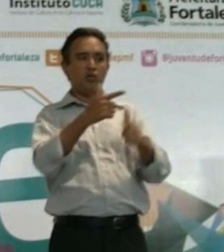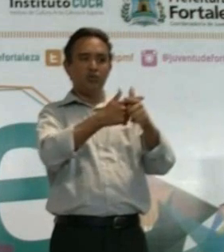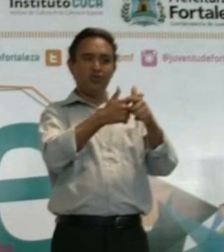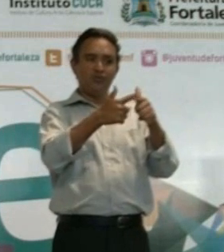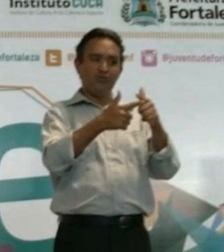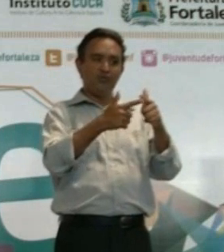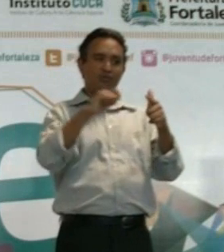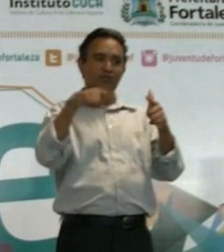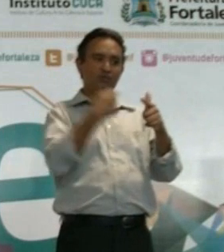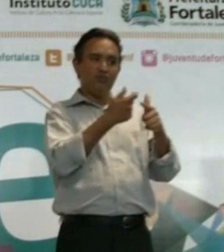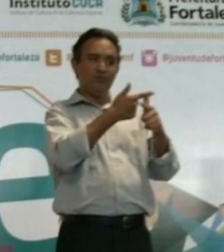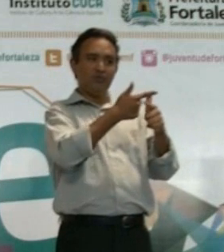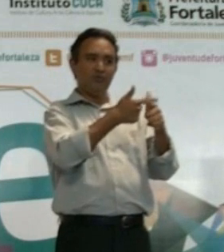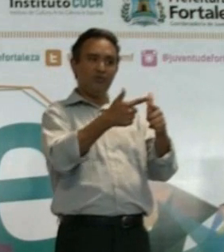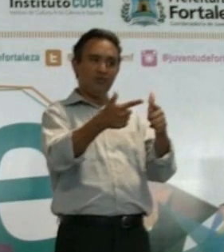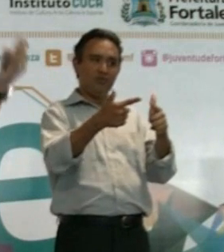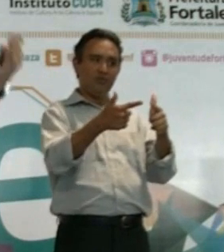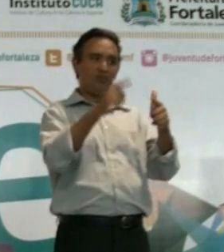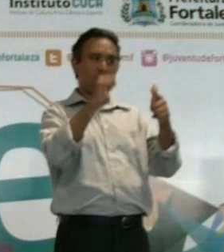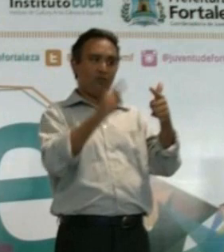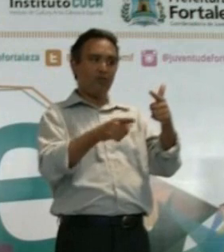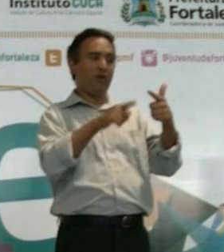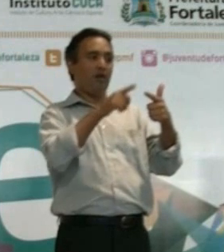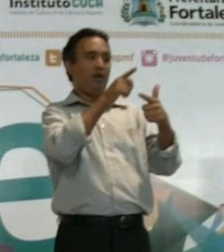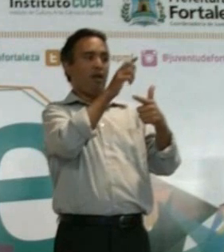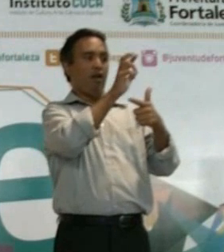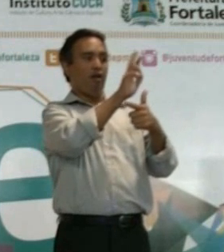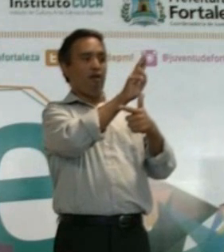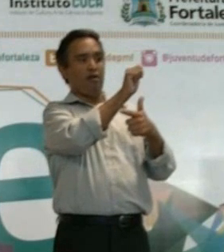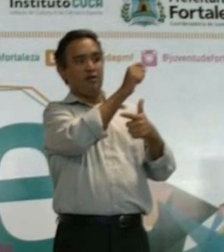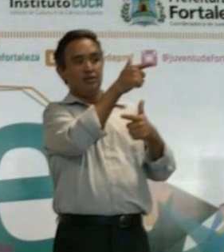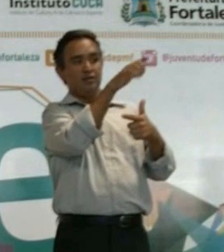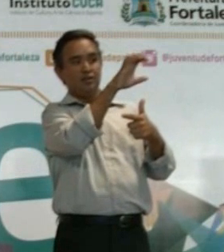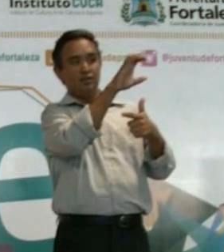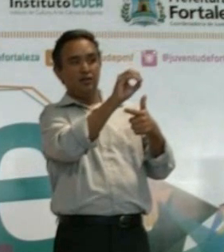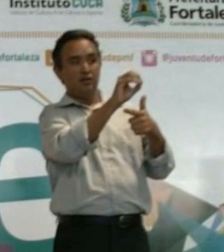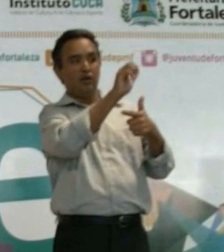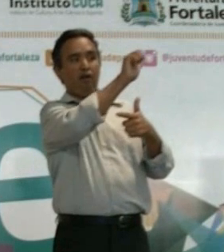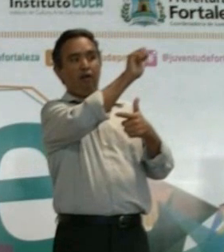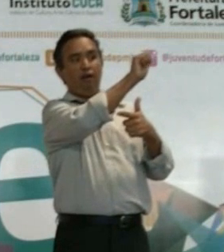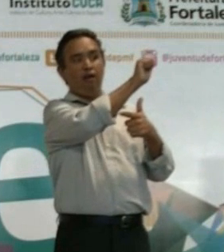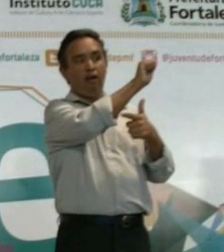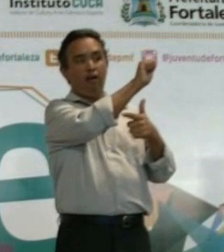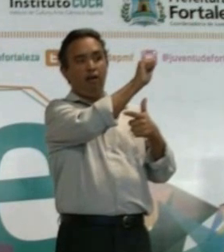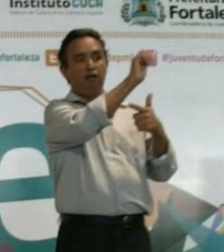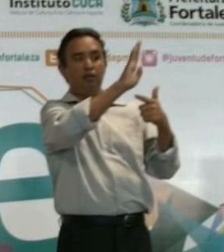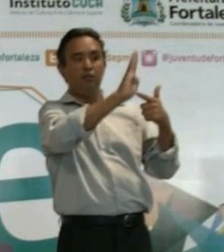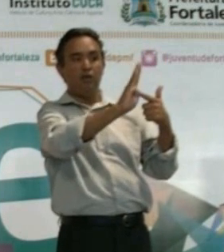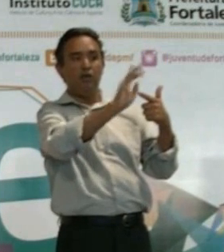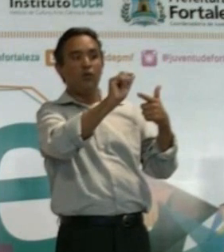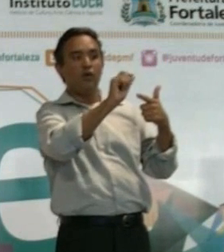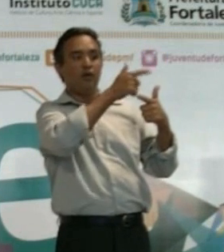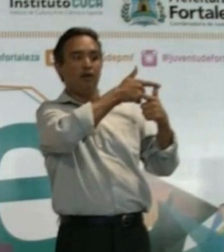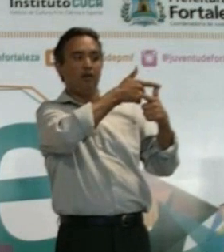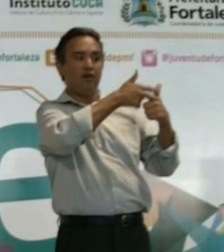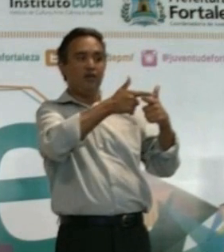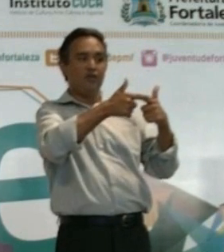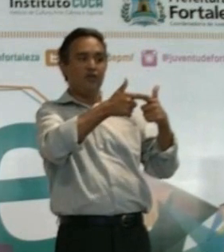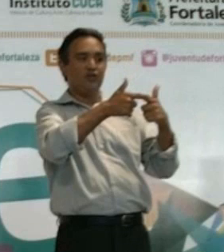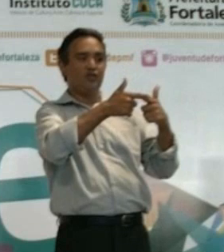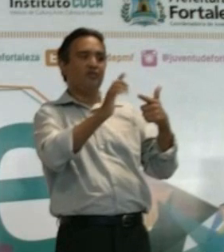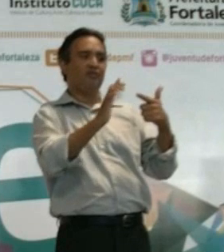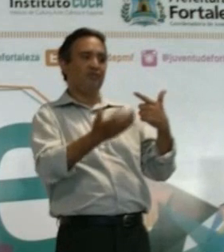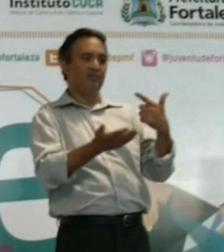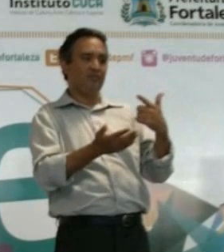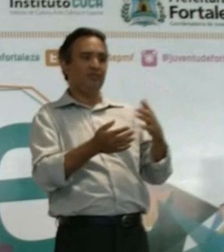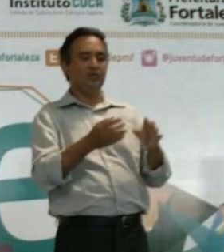divisão. A razão entre A e B. O que é? A dividido por B. Tá legal? Então, ó, isso